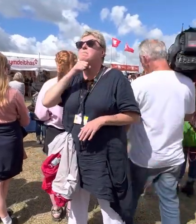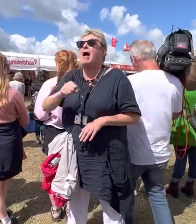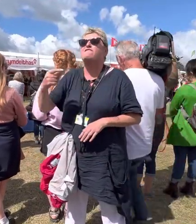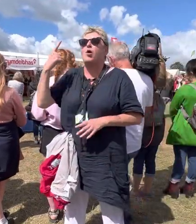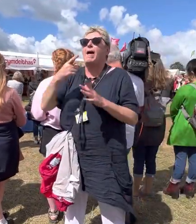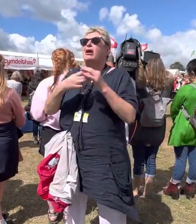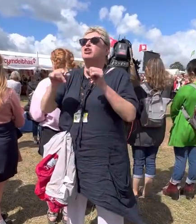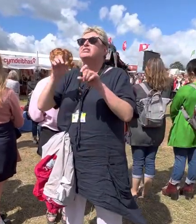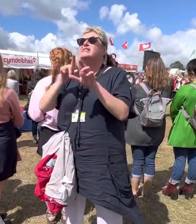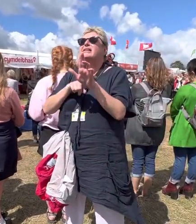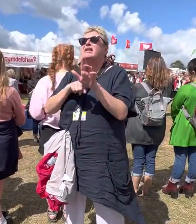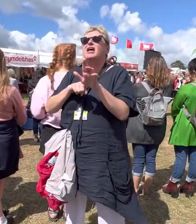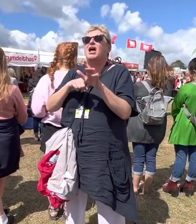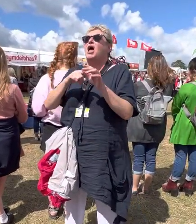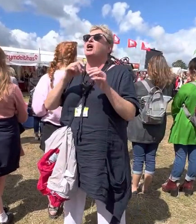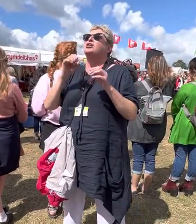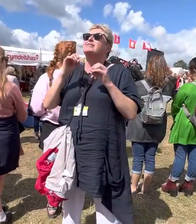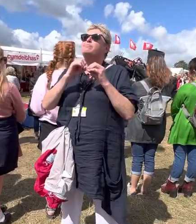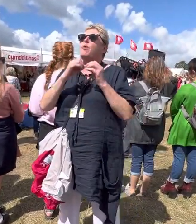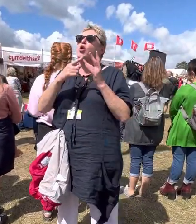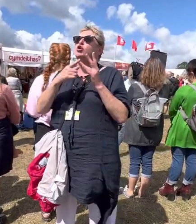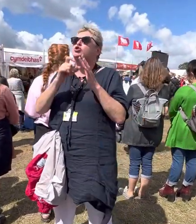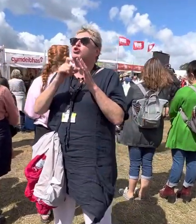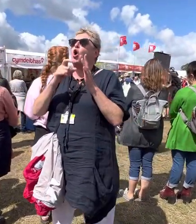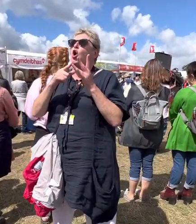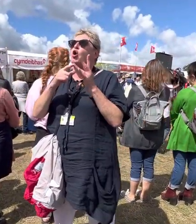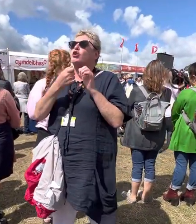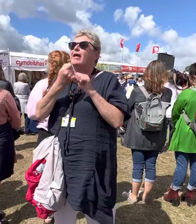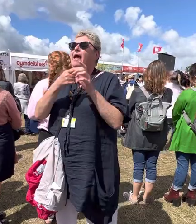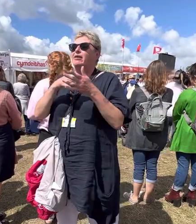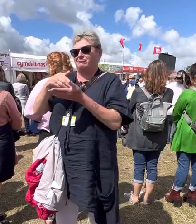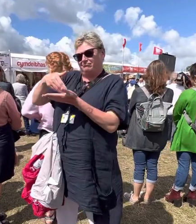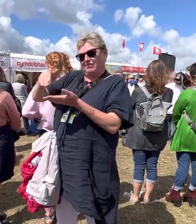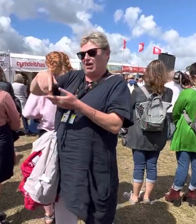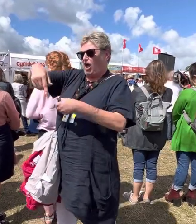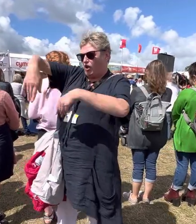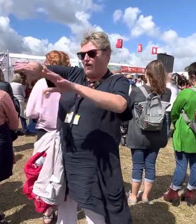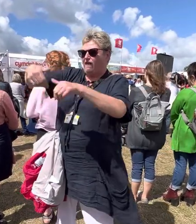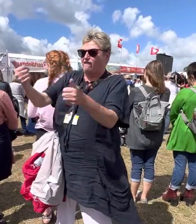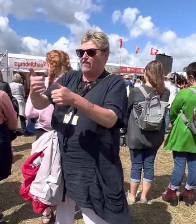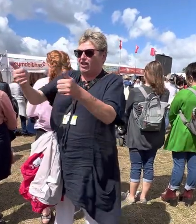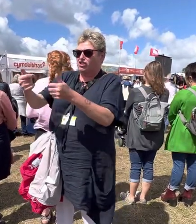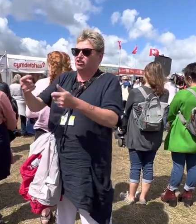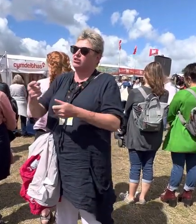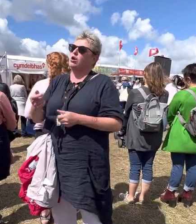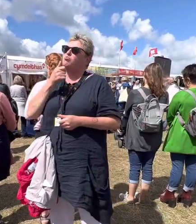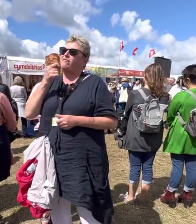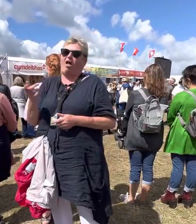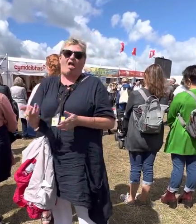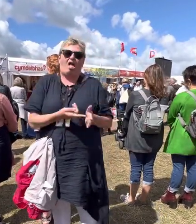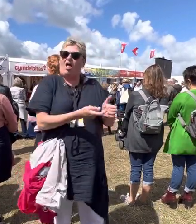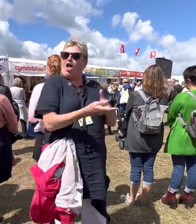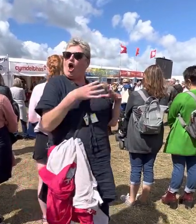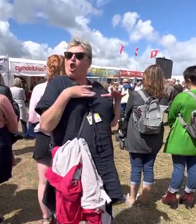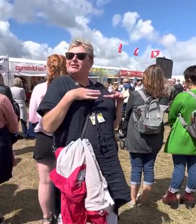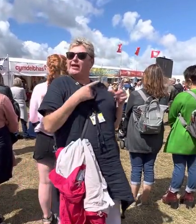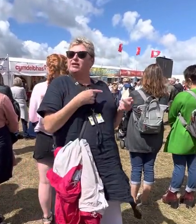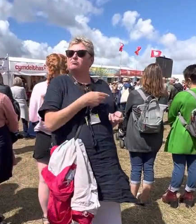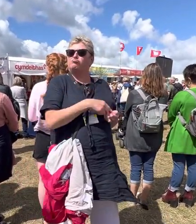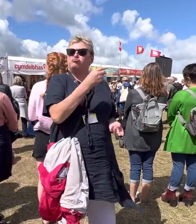Bodorgan, yn bygwth troi tenantiaid allan o'i cartrefi dim ond mwyn gosod iddo fel llety gwyliau a chreu hyd yn oed